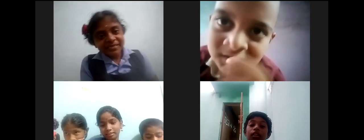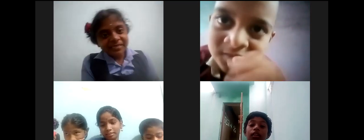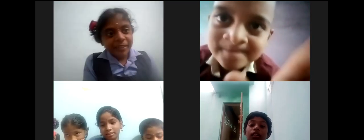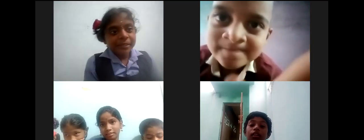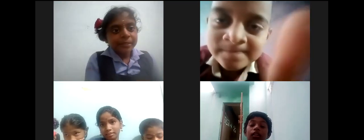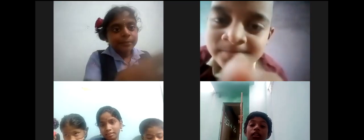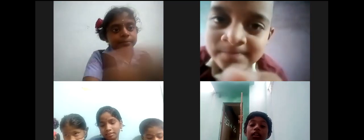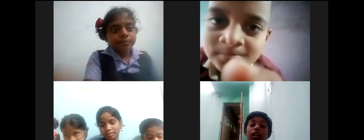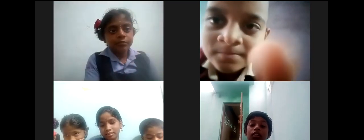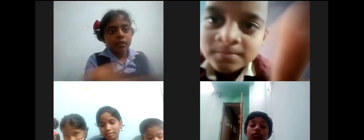ఓకే రెడీ స్టార్ట్ ఫేస్ యోగా